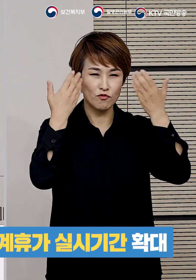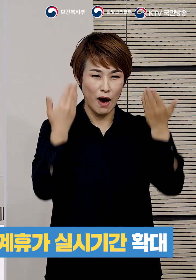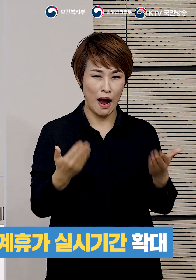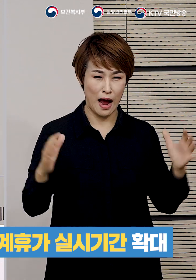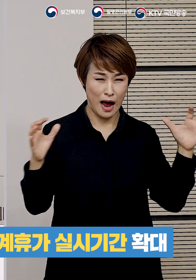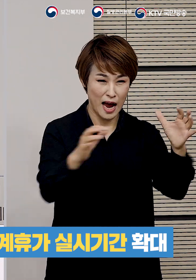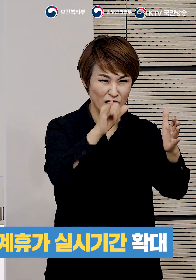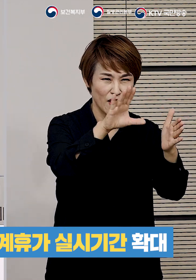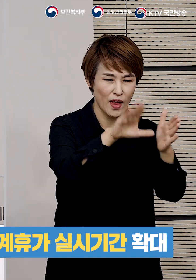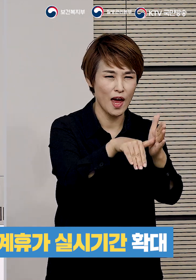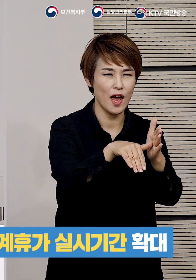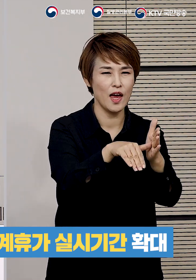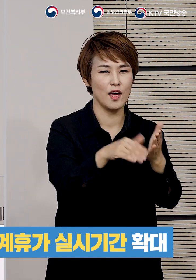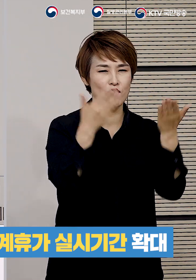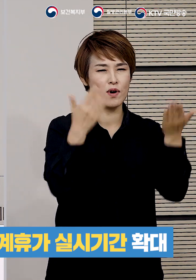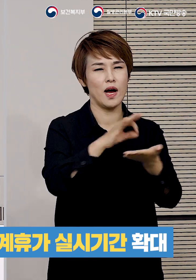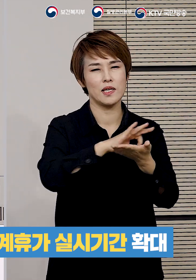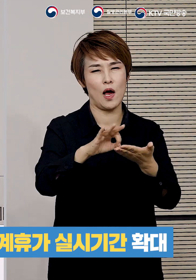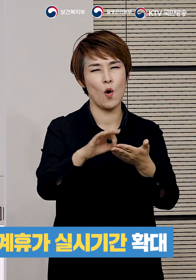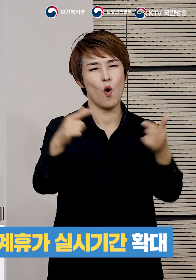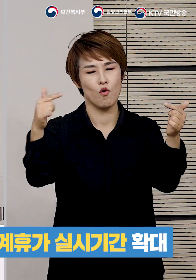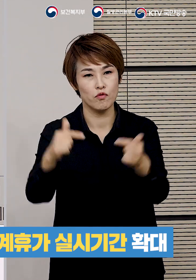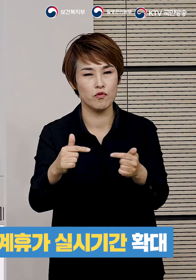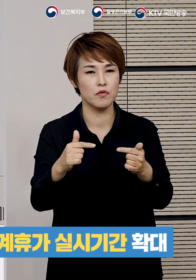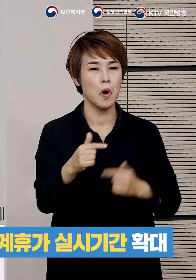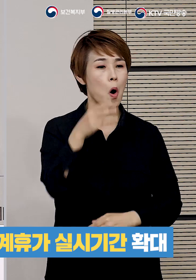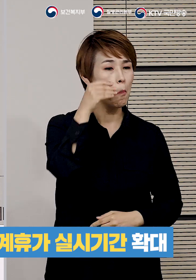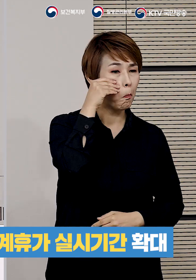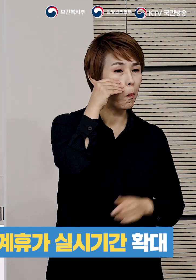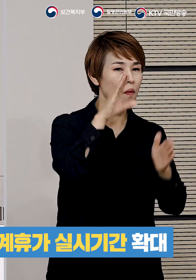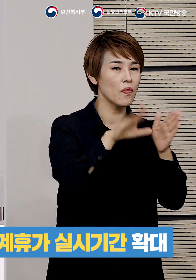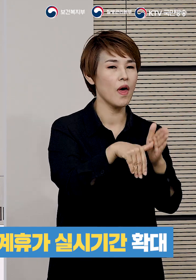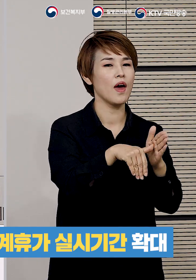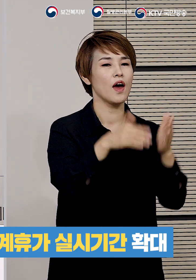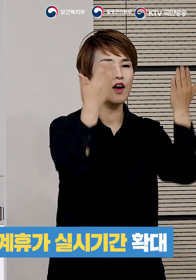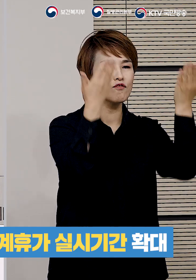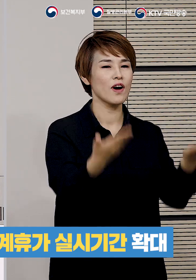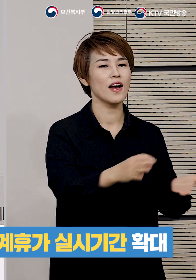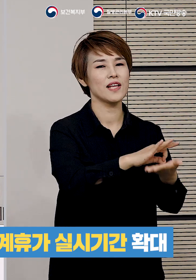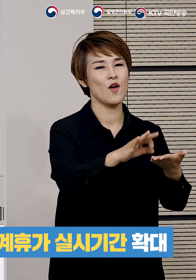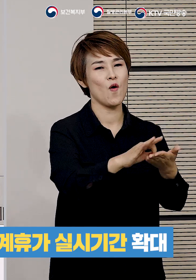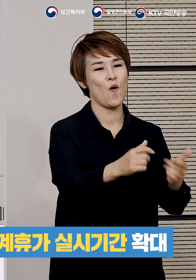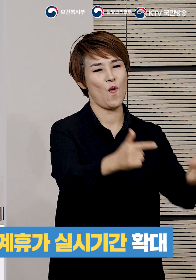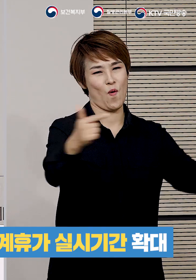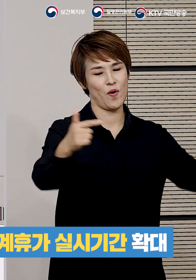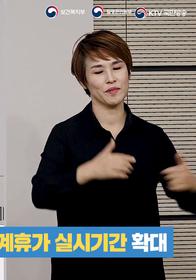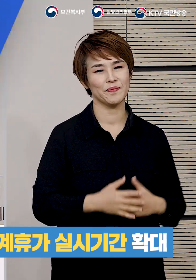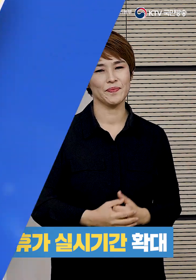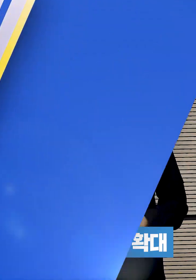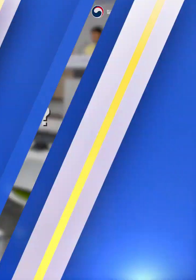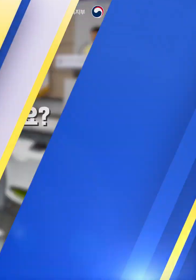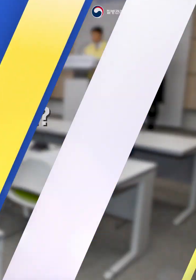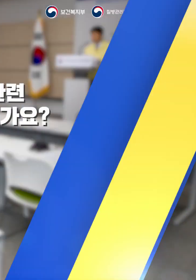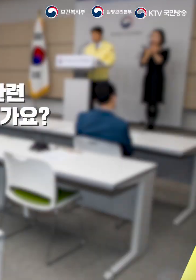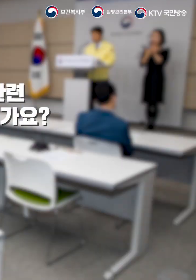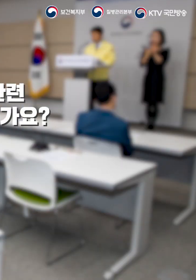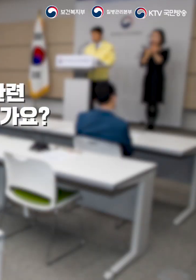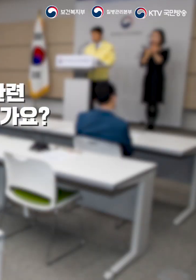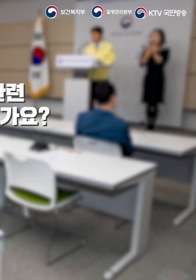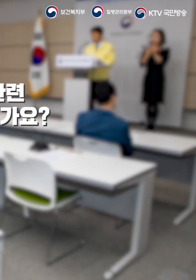휴가 사용은 줄이고 비성수기 휴가 사용은 늘릴 수 있도록 하고 있습니다.